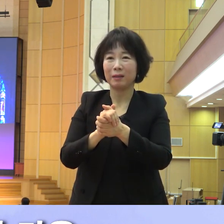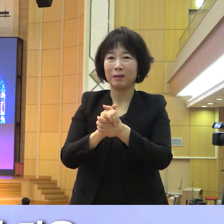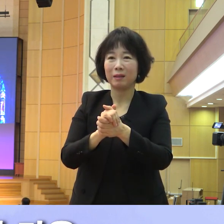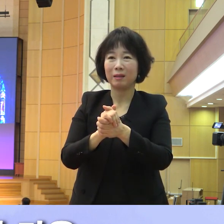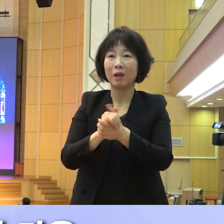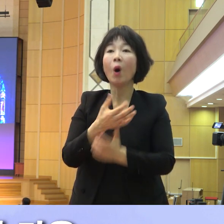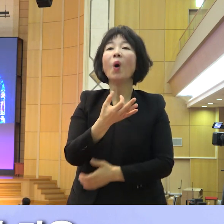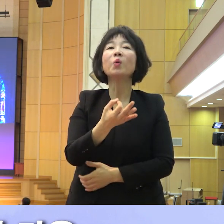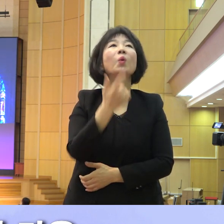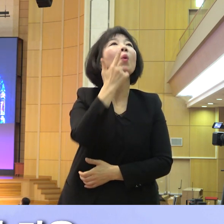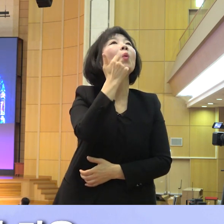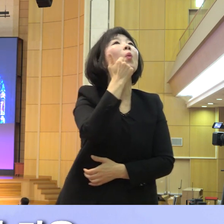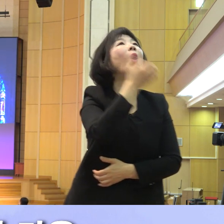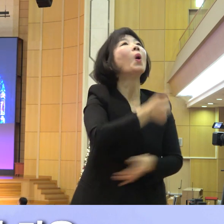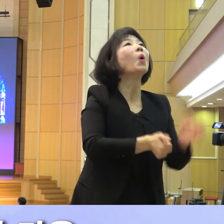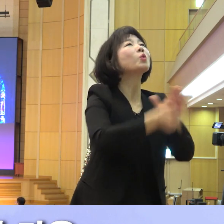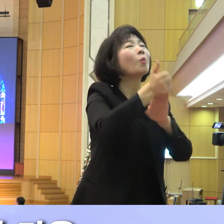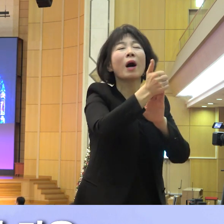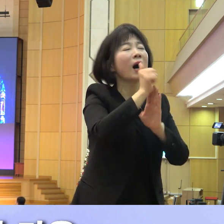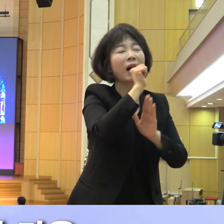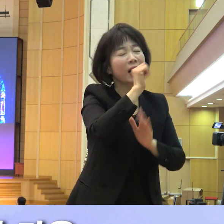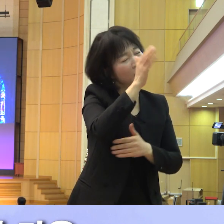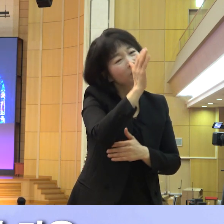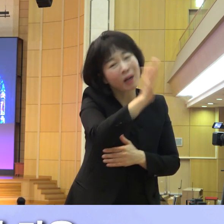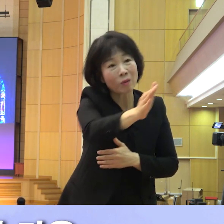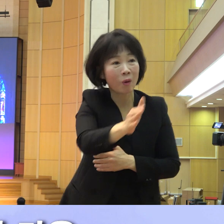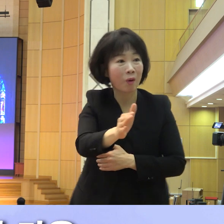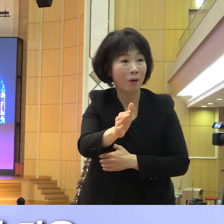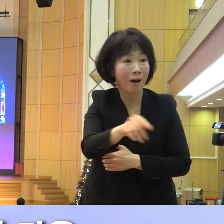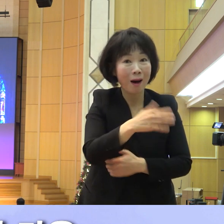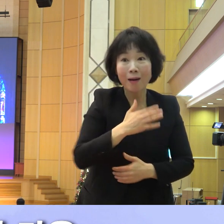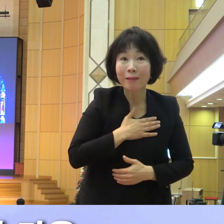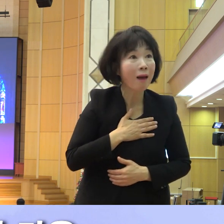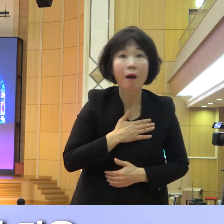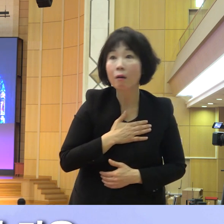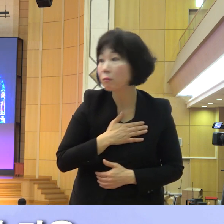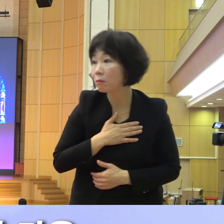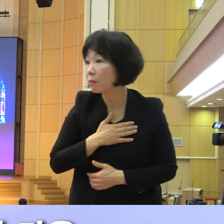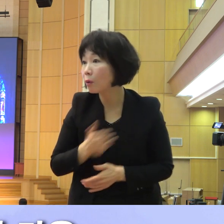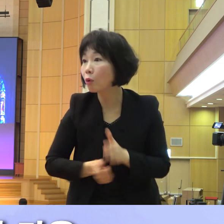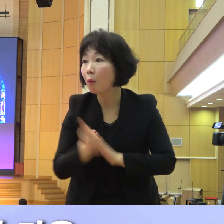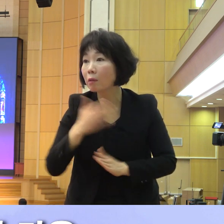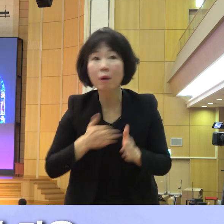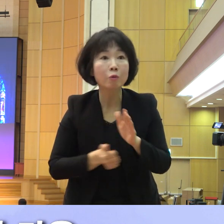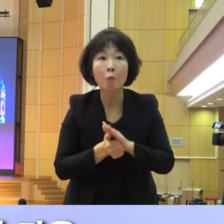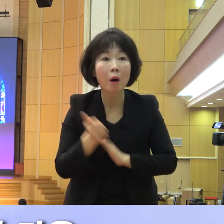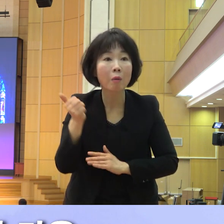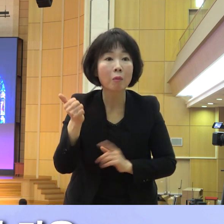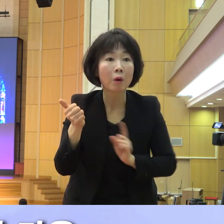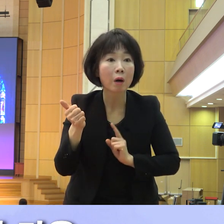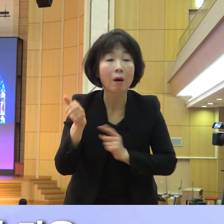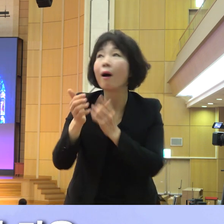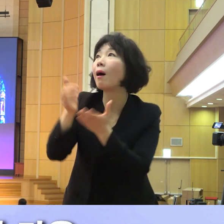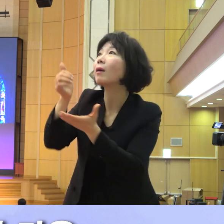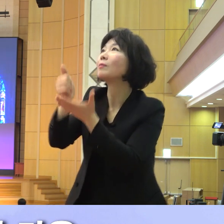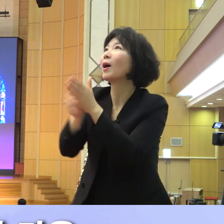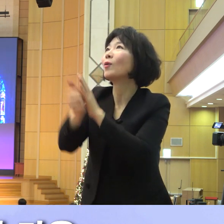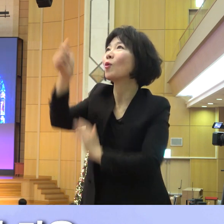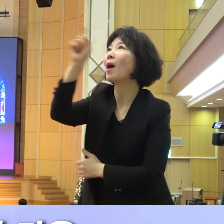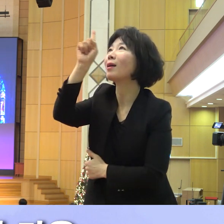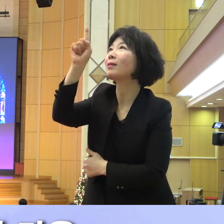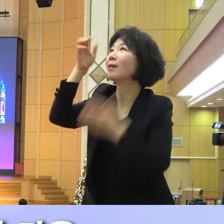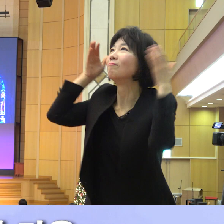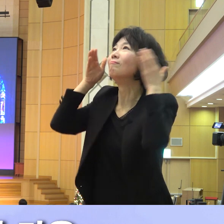주님께 소망하시기를 바랍니다. 그 소망을 보시고, 사랑하는 마음을 보시고, 두 번째 소망하는 마음을